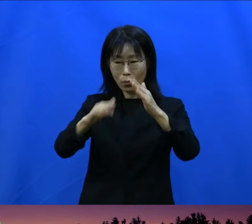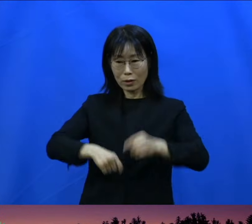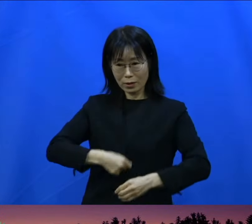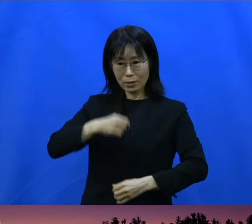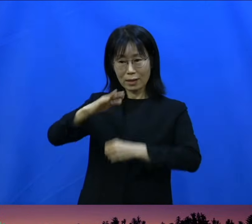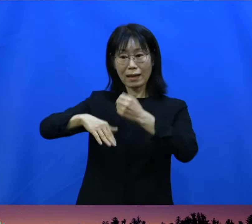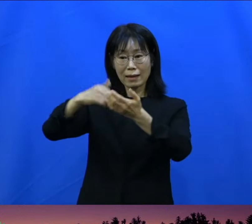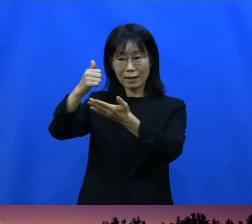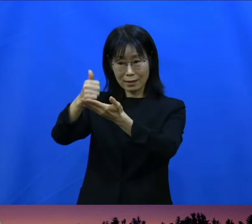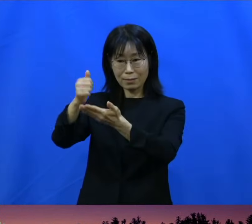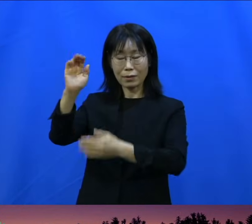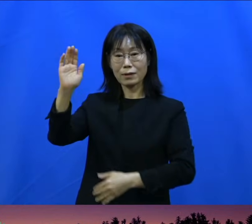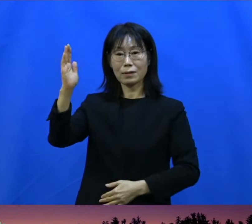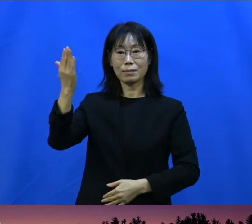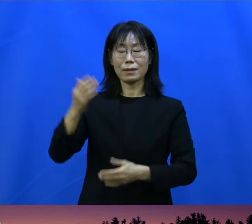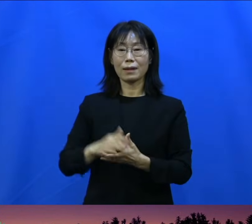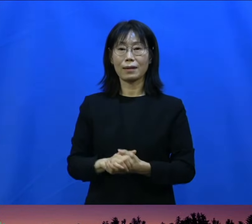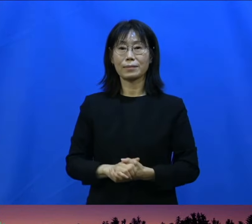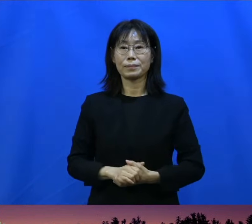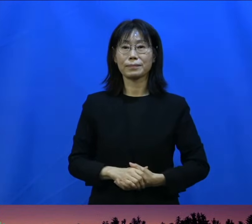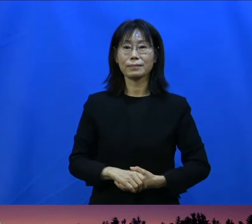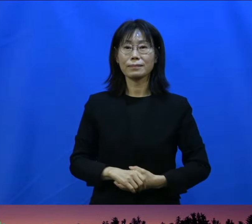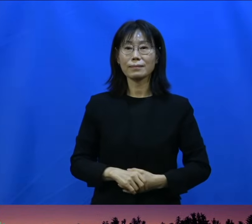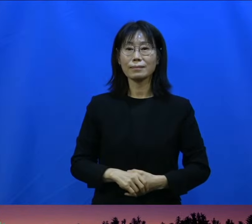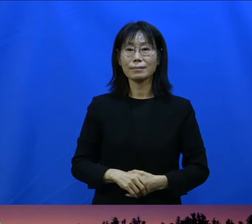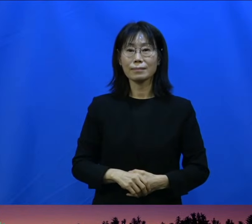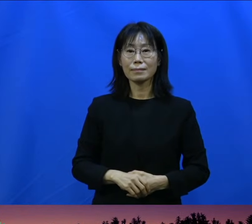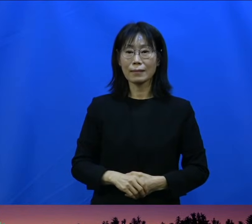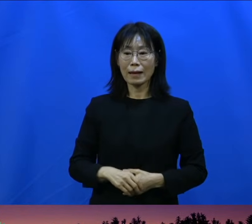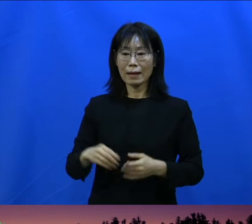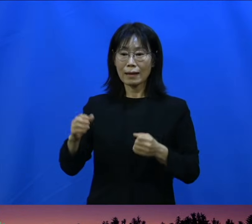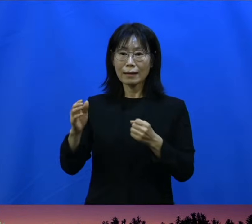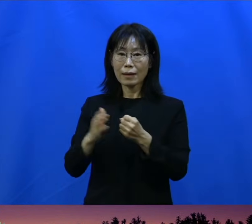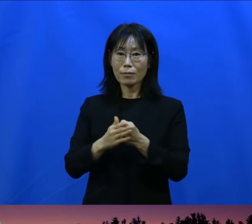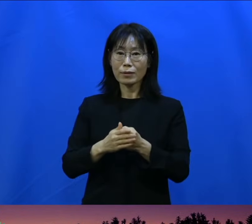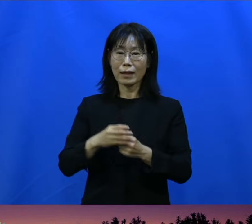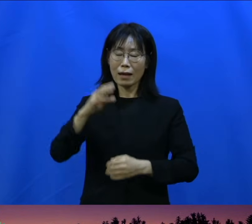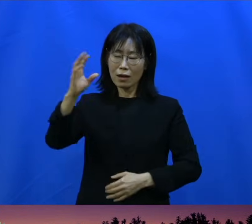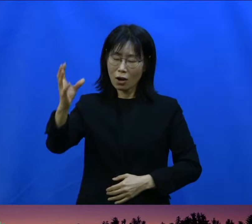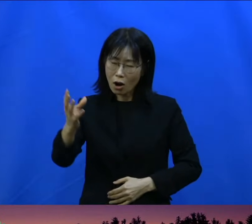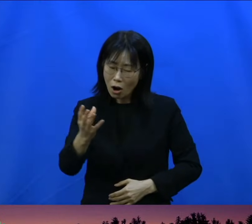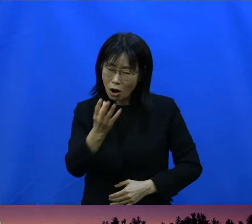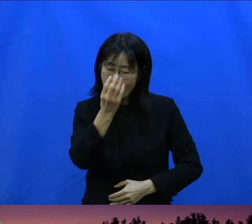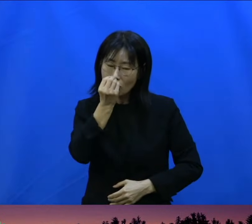그래서 거룩과 사랑이 만난 입맞춤한 곳이 십자가라고 그러잖아요.